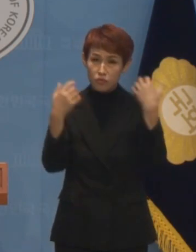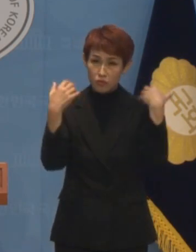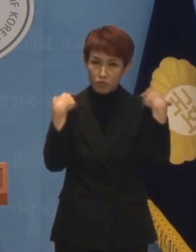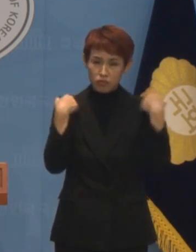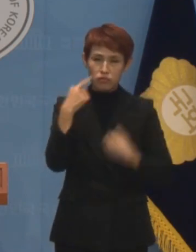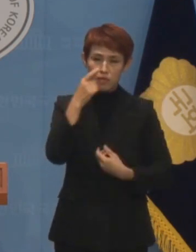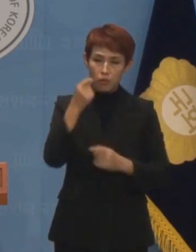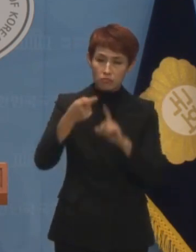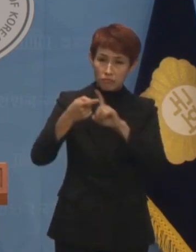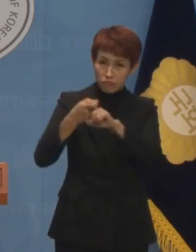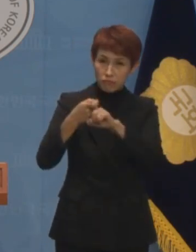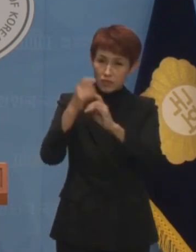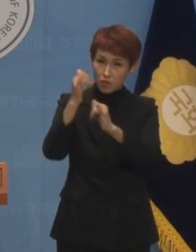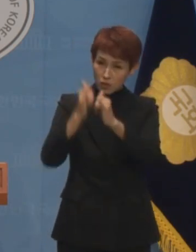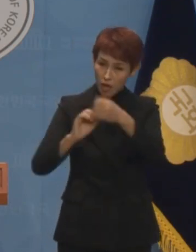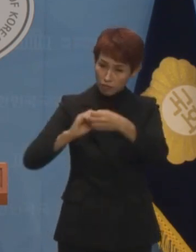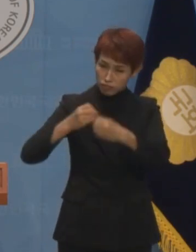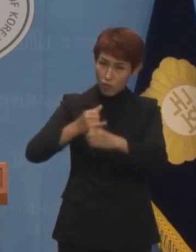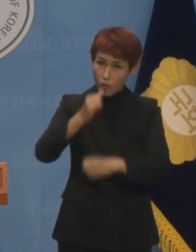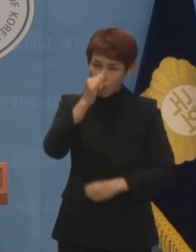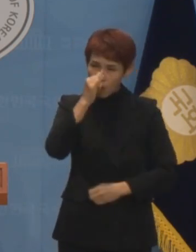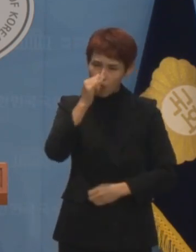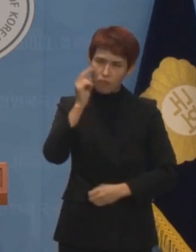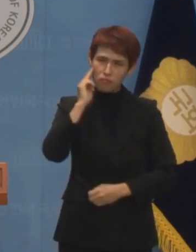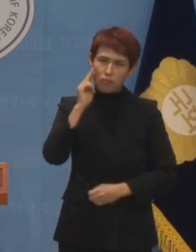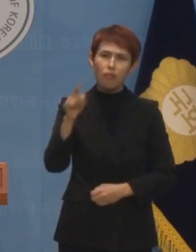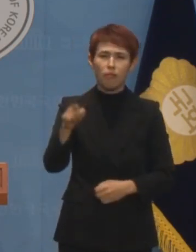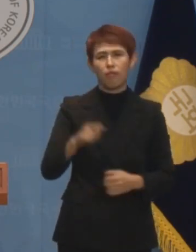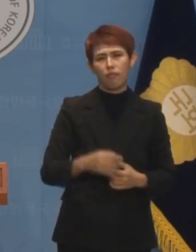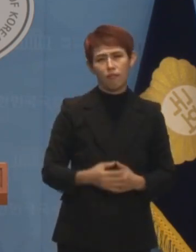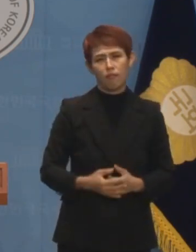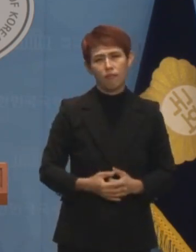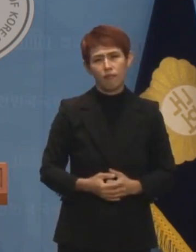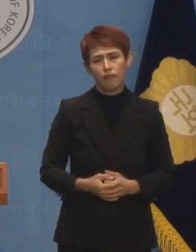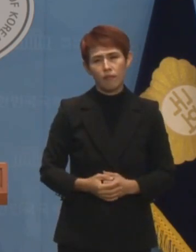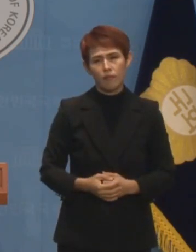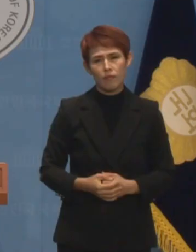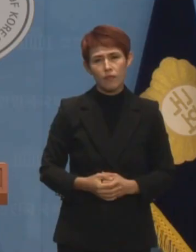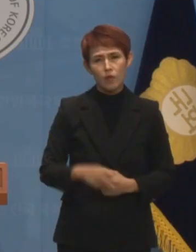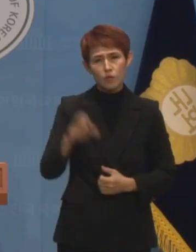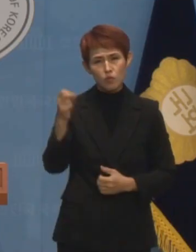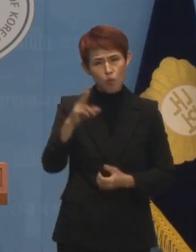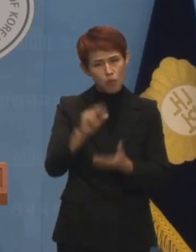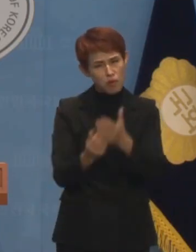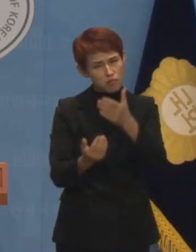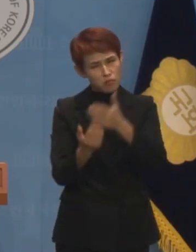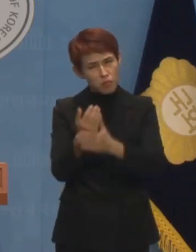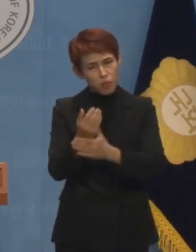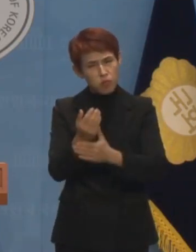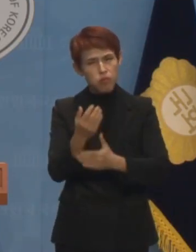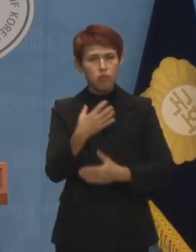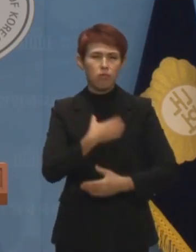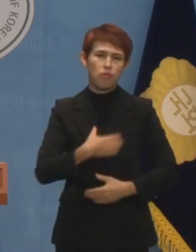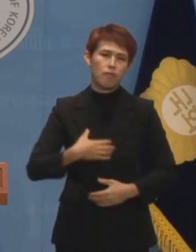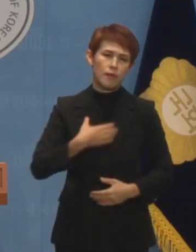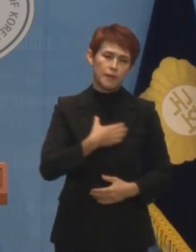역사 왜곡은 하늘을 찌를 듯합니다. 또 무슨 일이 벌어질지 모르겠습니다.